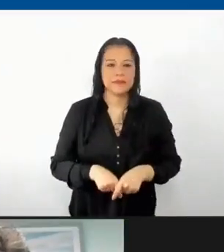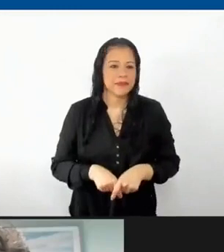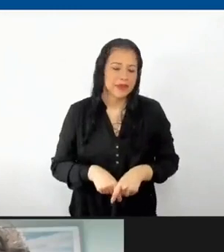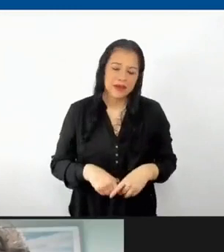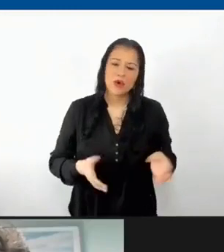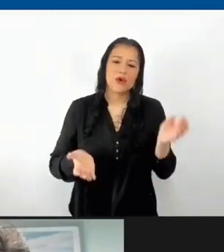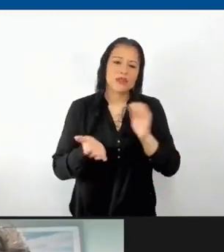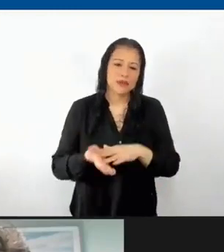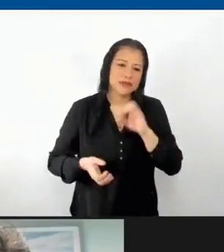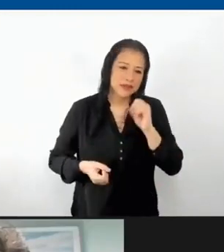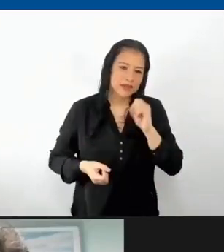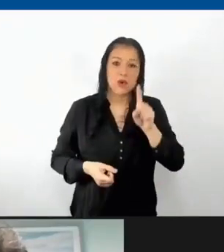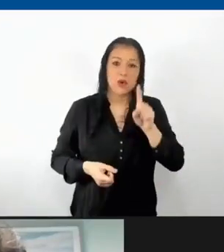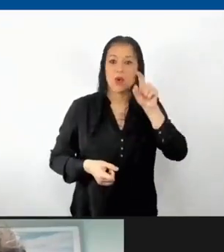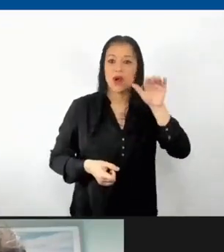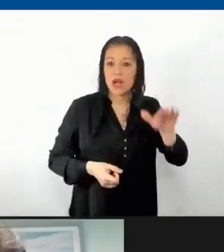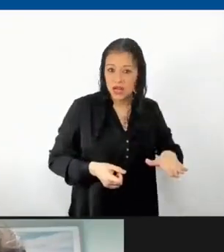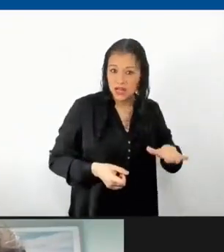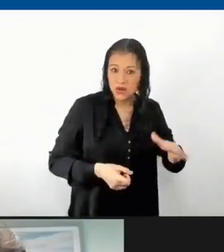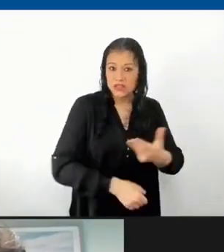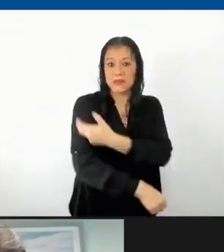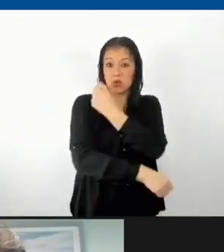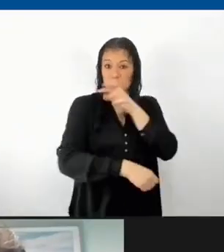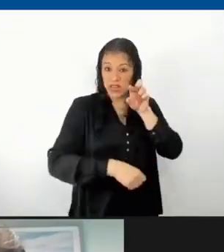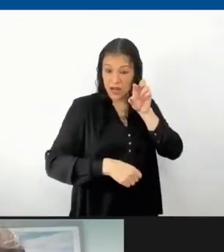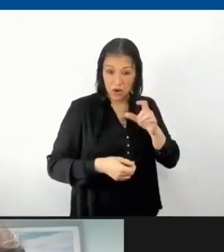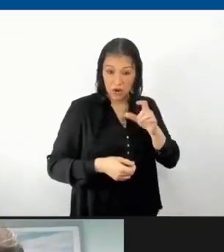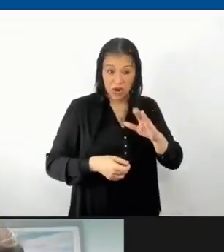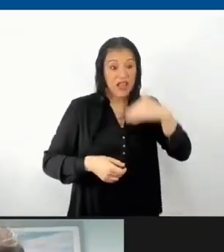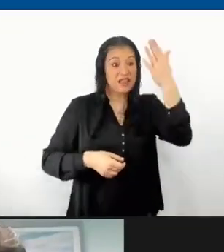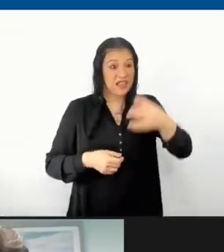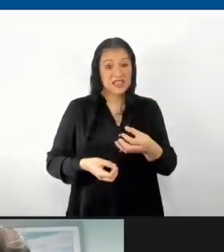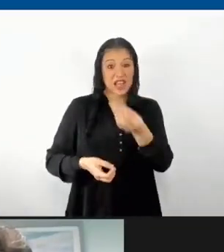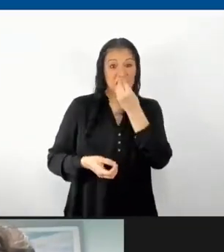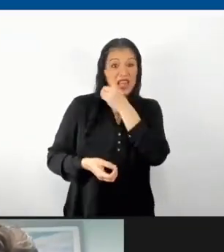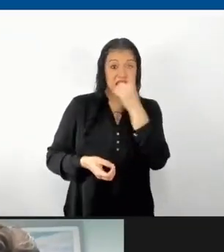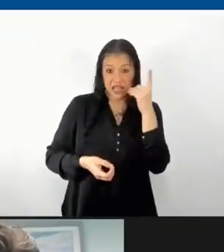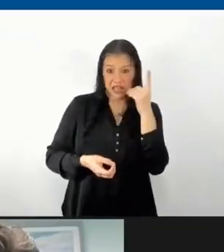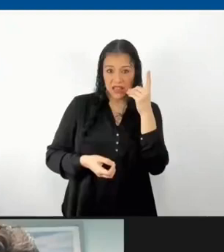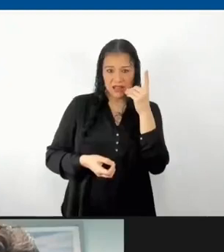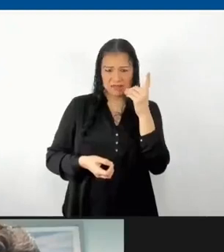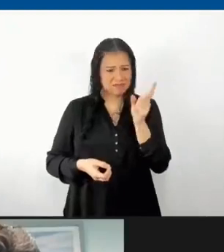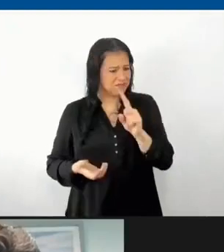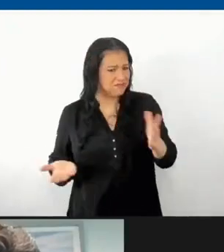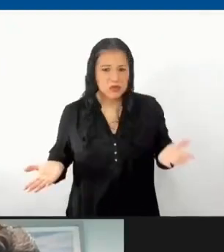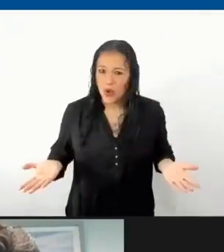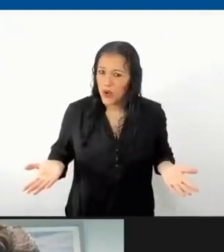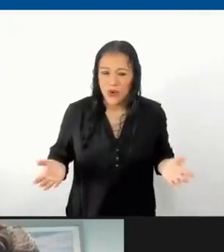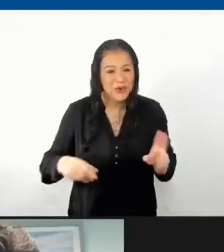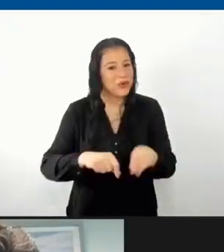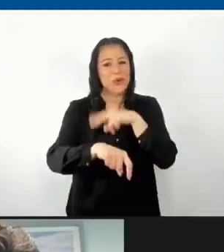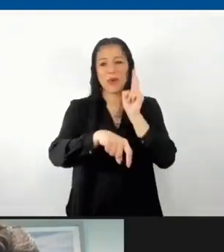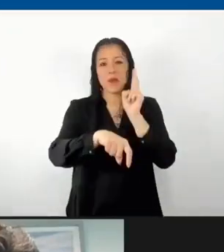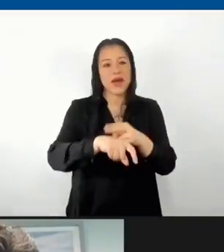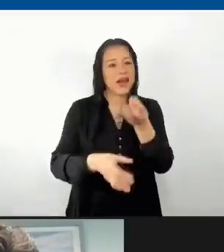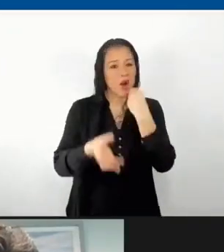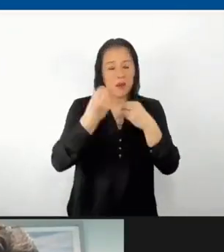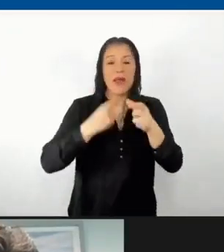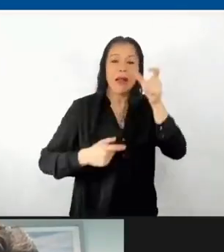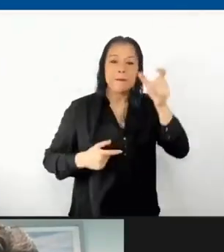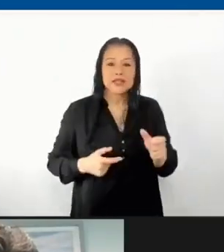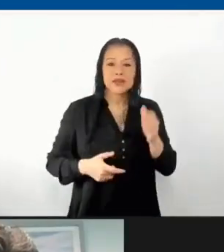mismo. A ver, un niñito que se vacuna contra la polio, al día siguiente le hacen dieta especial, si no tiene nada, pues no, ¿verdad? Una persona que se ha ido a